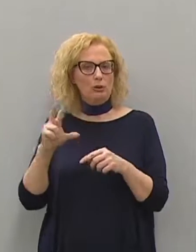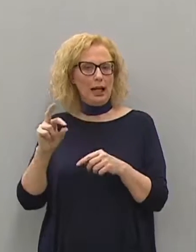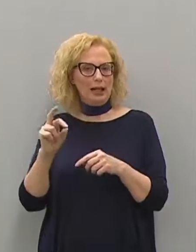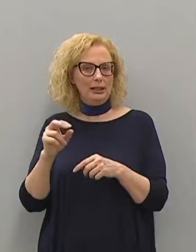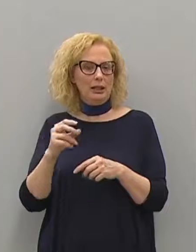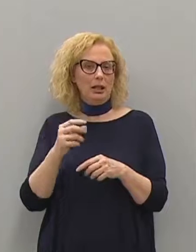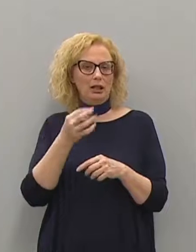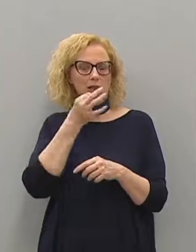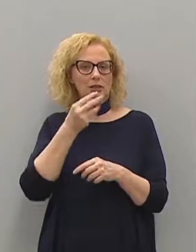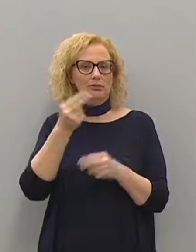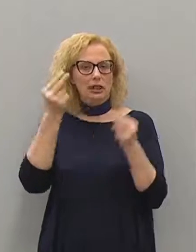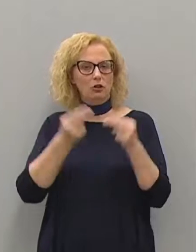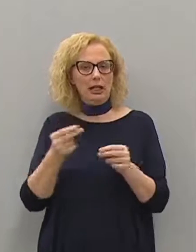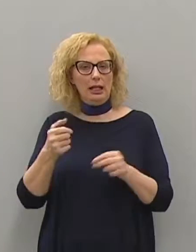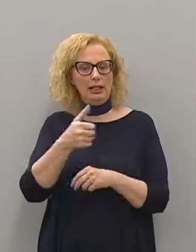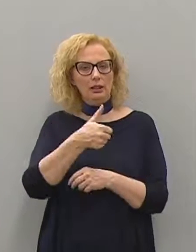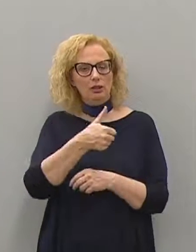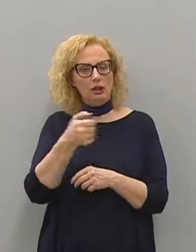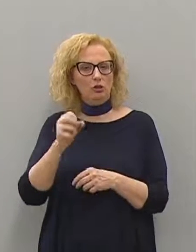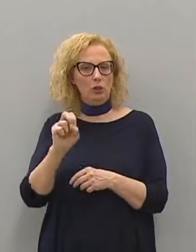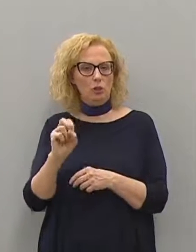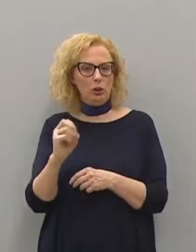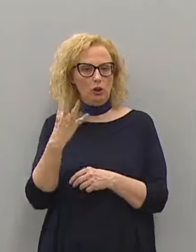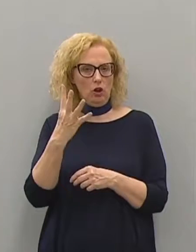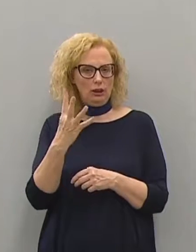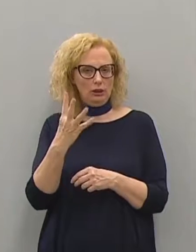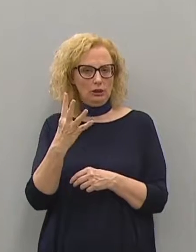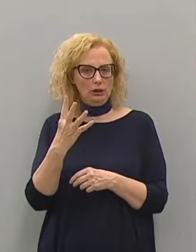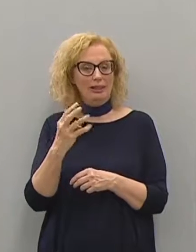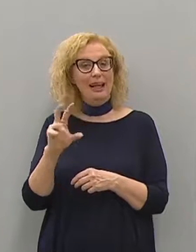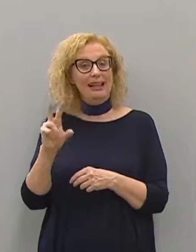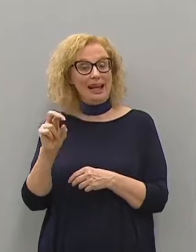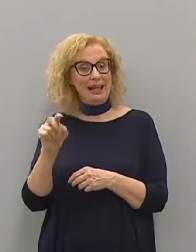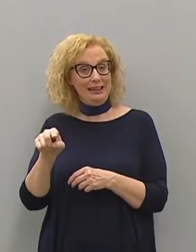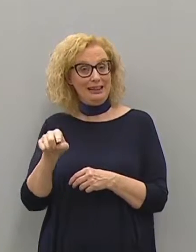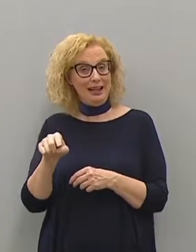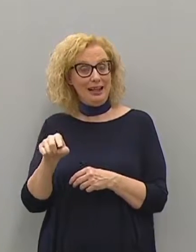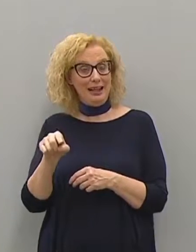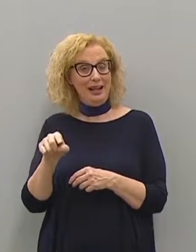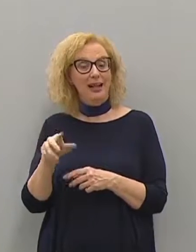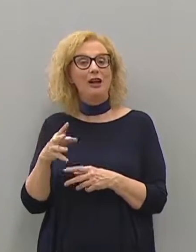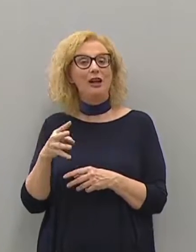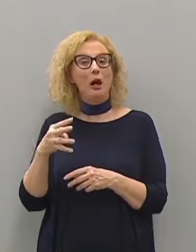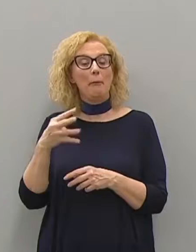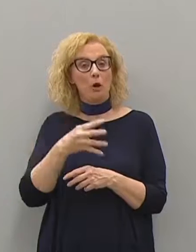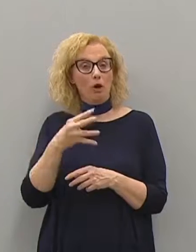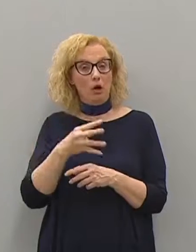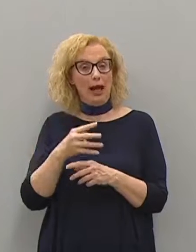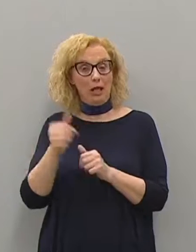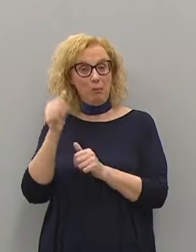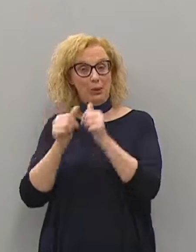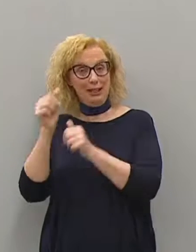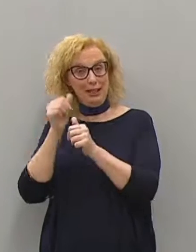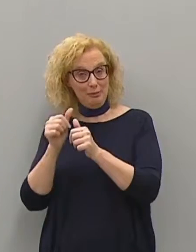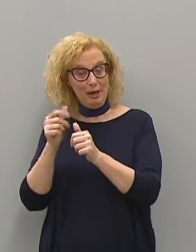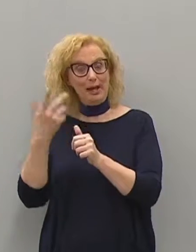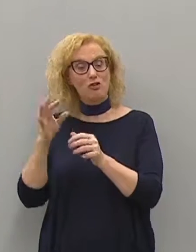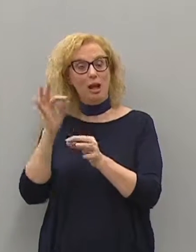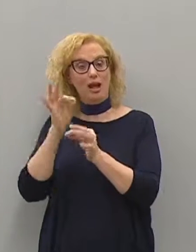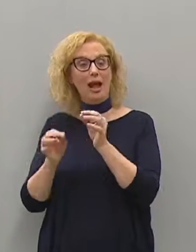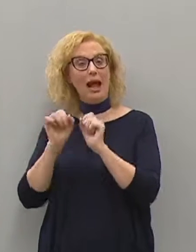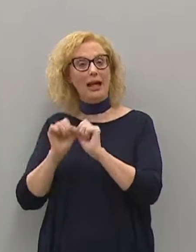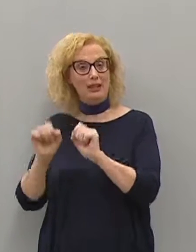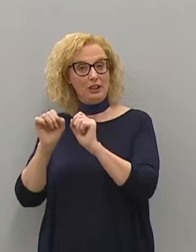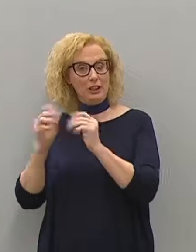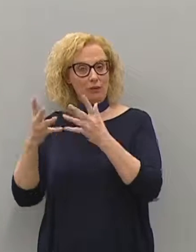114 tifa inter sono i molecolari che nei giorni precedenti avevano già avuto un